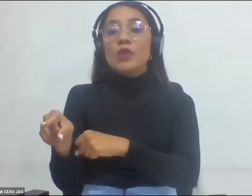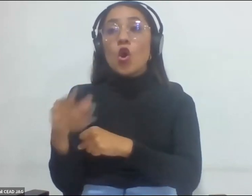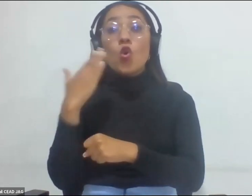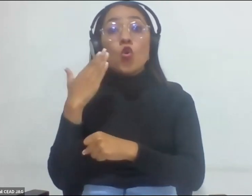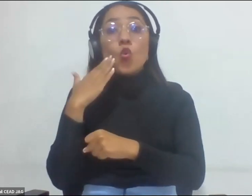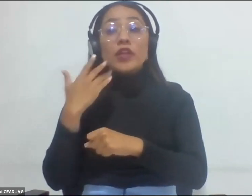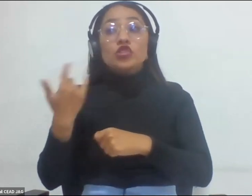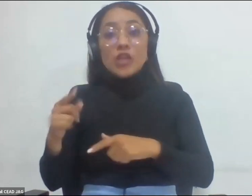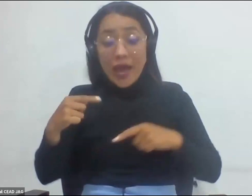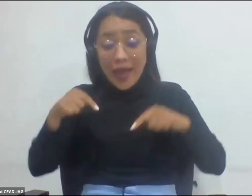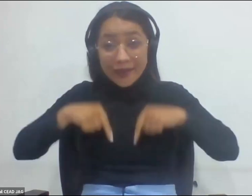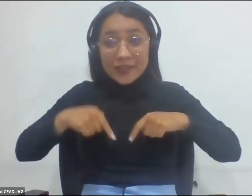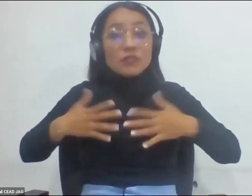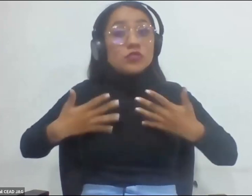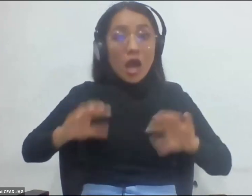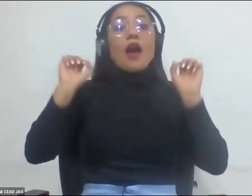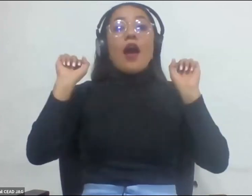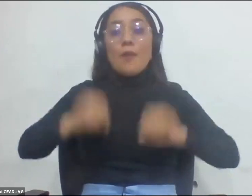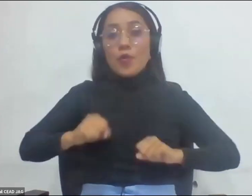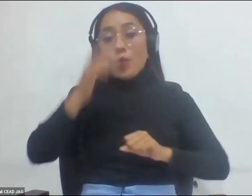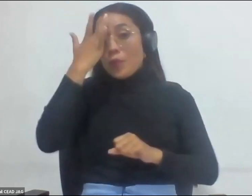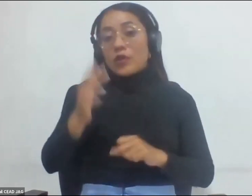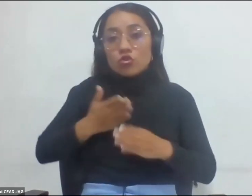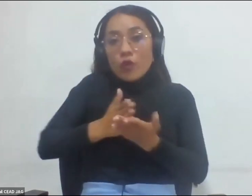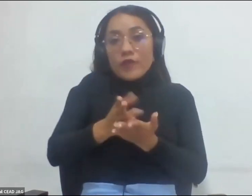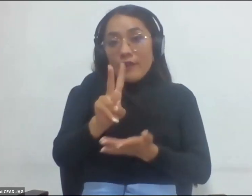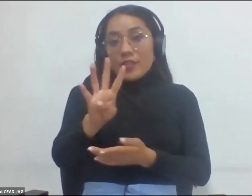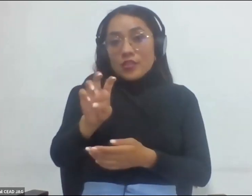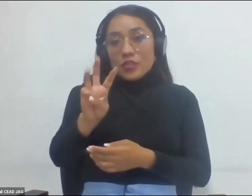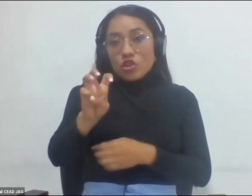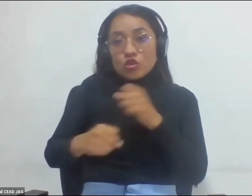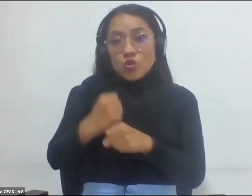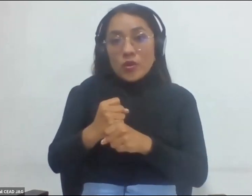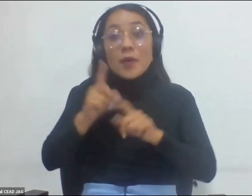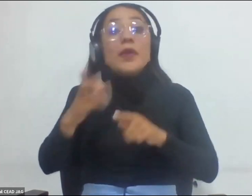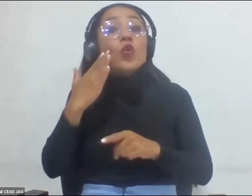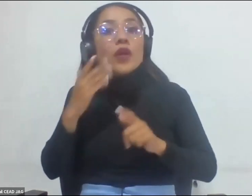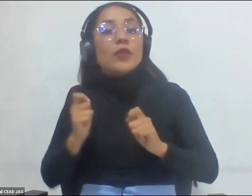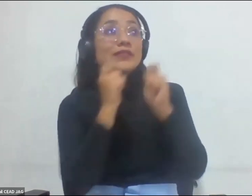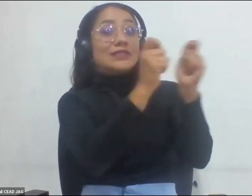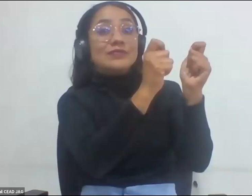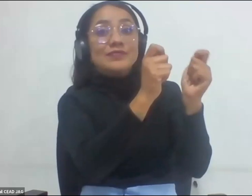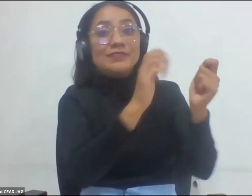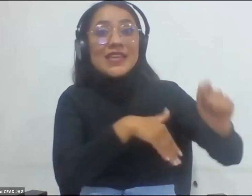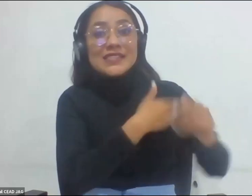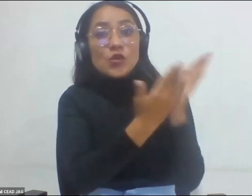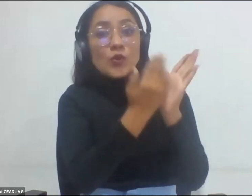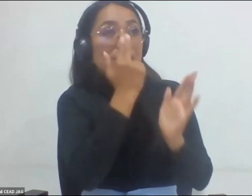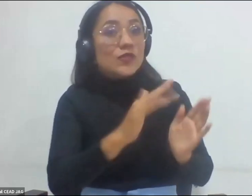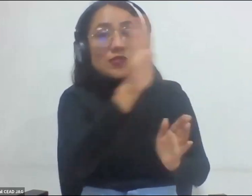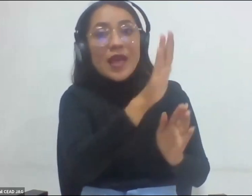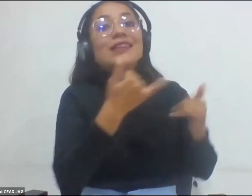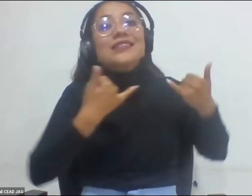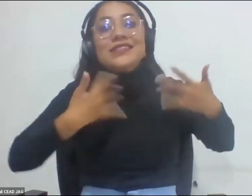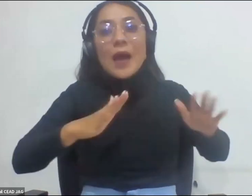de las validaciones que haga el Ministerio de Educación nacional pues ya va a tener veintinueve años verdad Entonces es importante